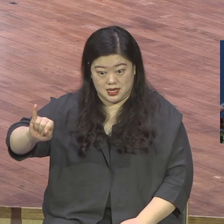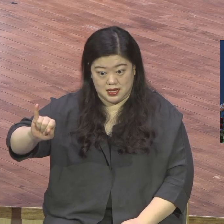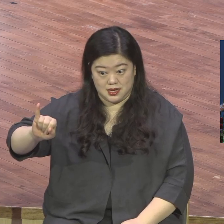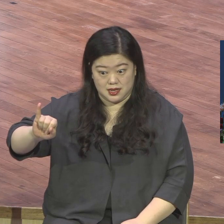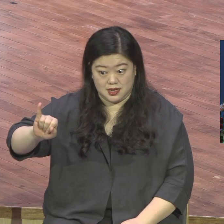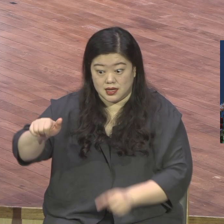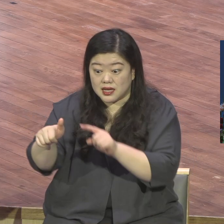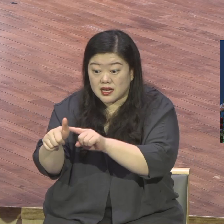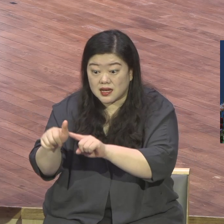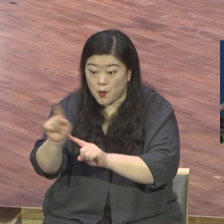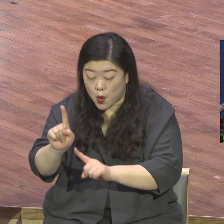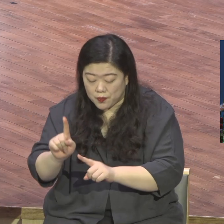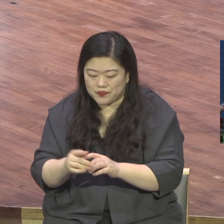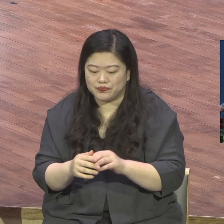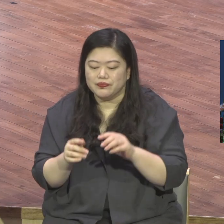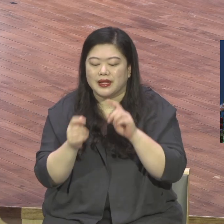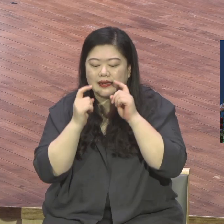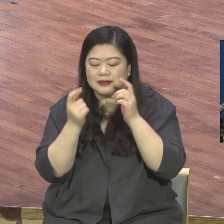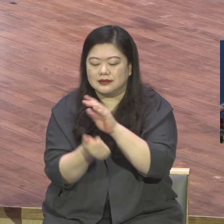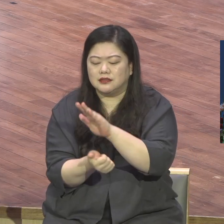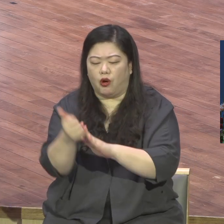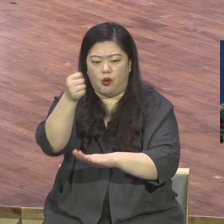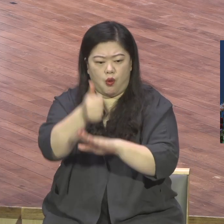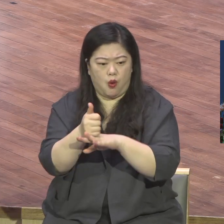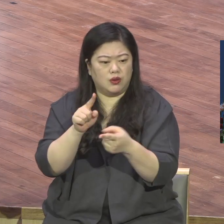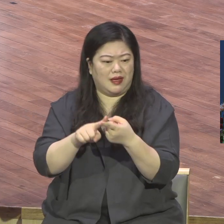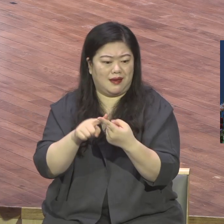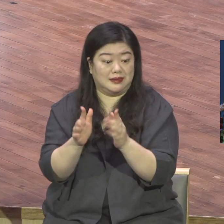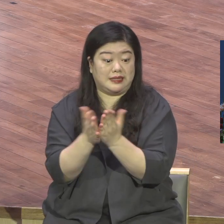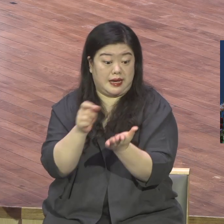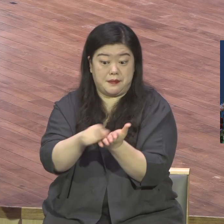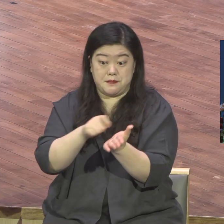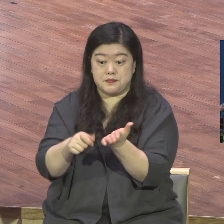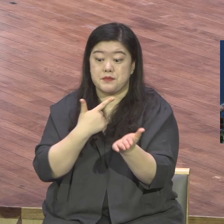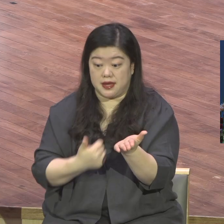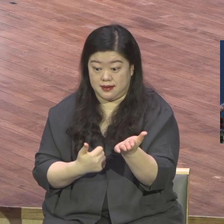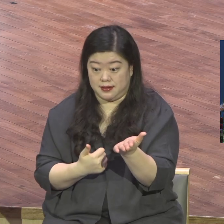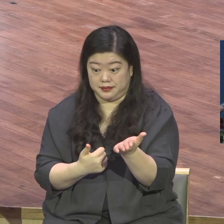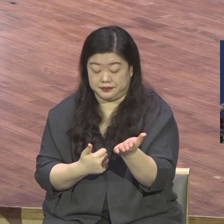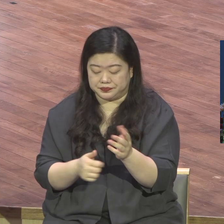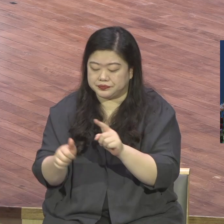개인의 성공에서 전문적인 지식이